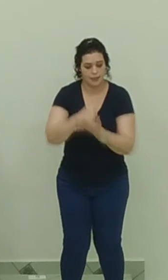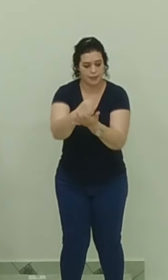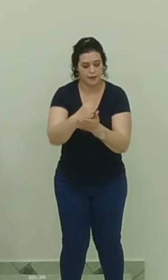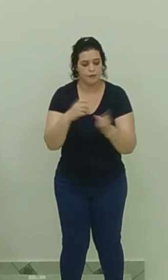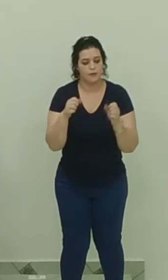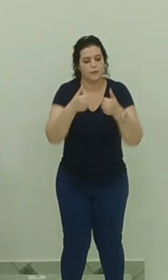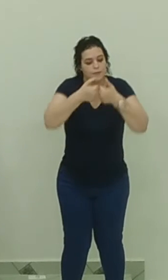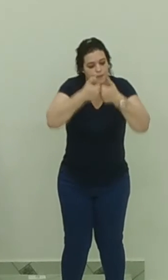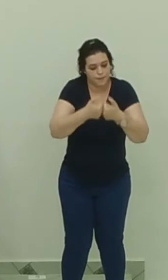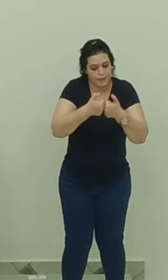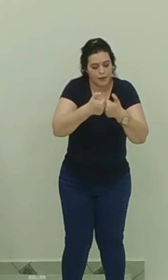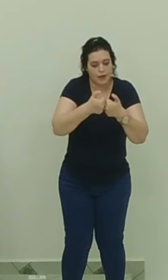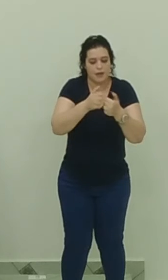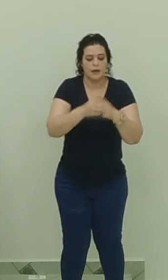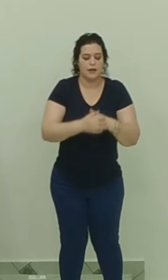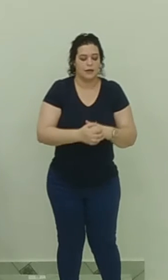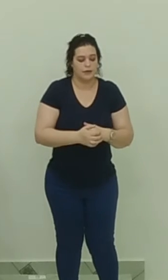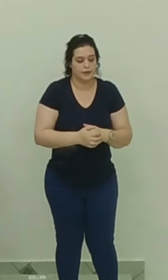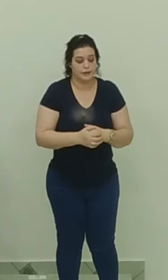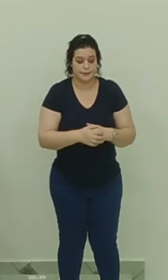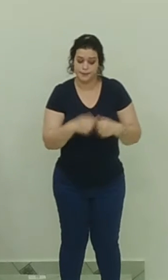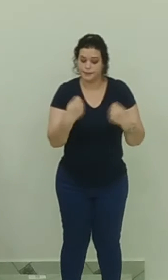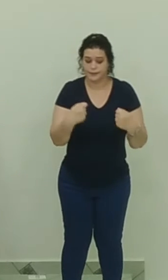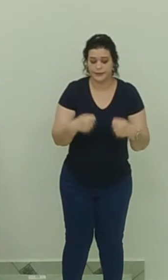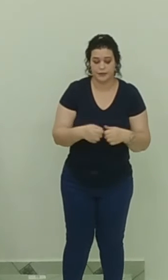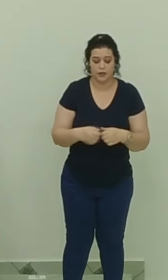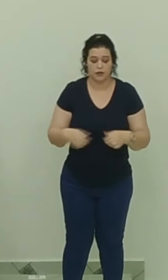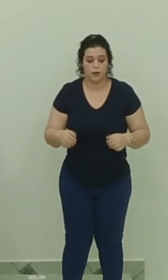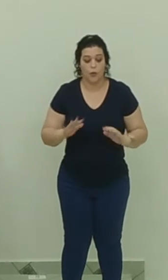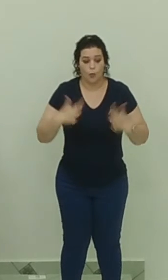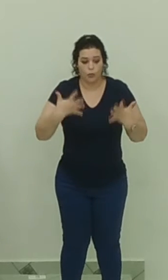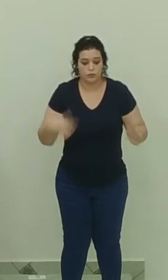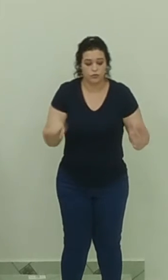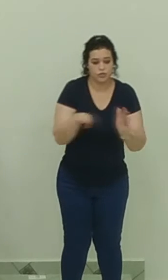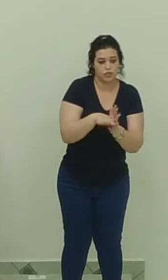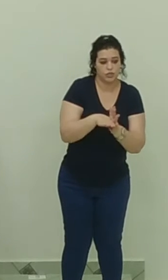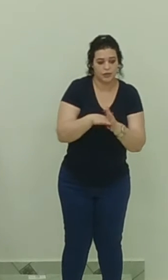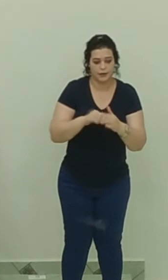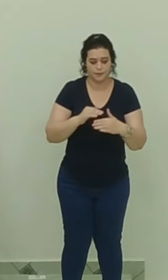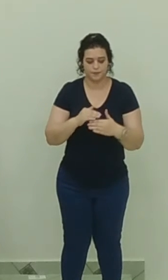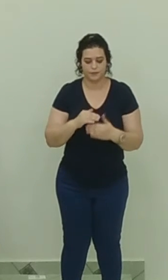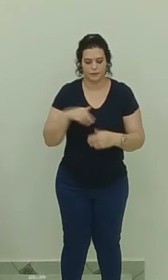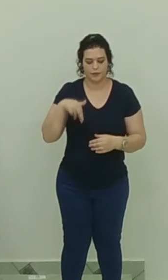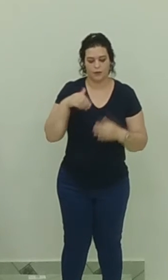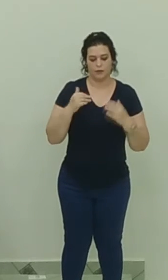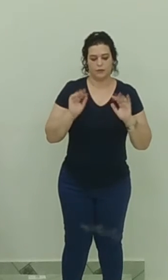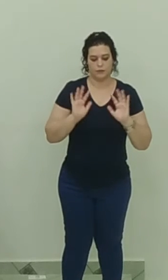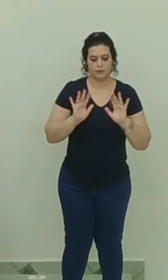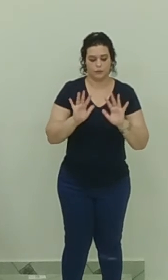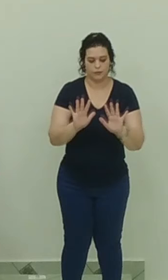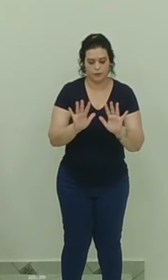ao chegares à borda das águas do Jordão, parareis aí. Então disse Josué aos filhos de